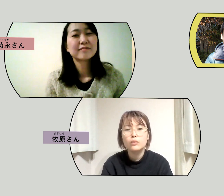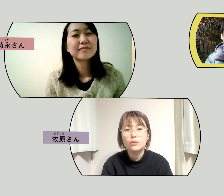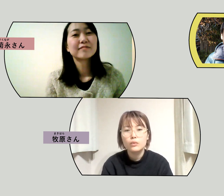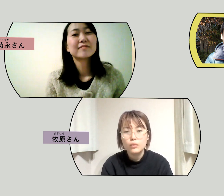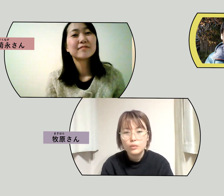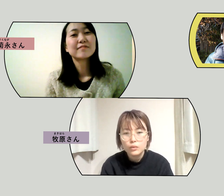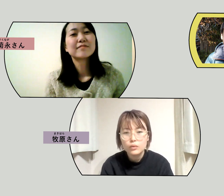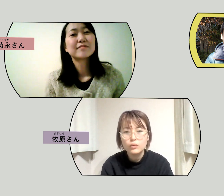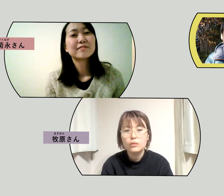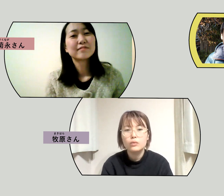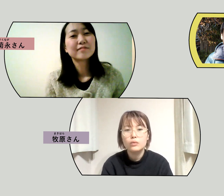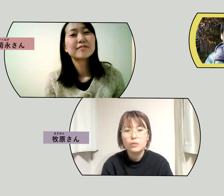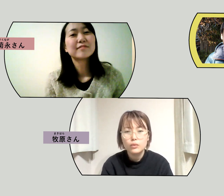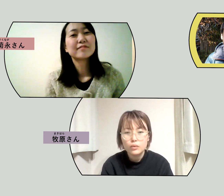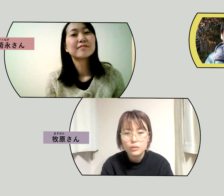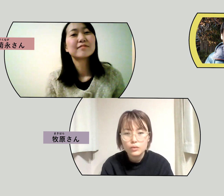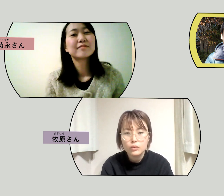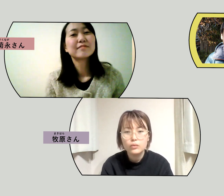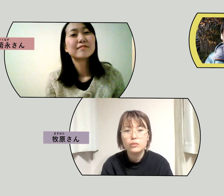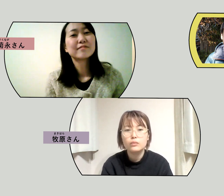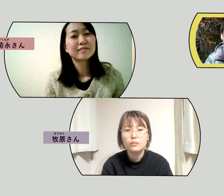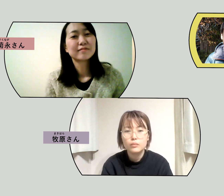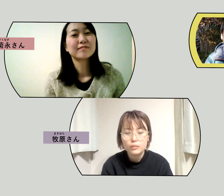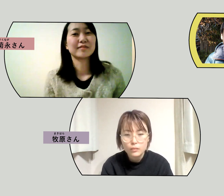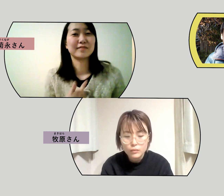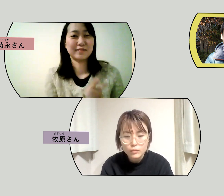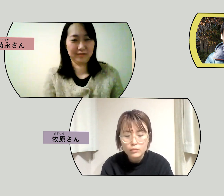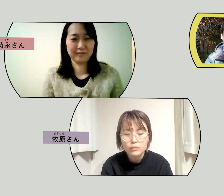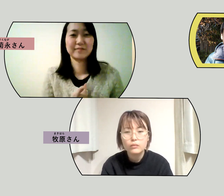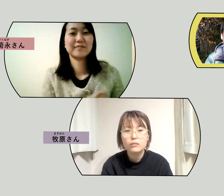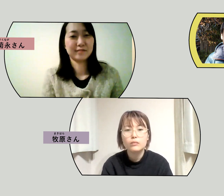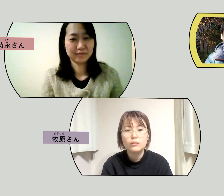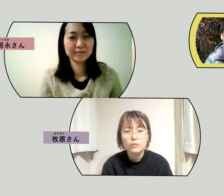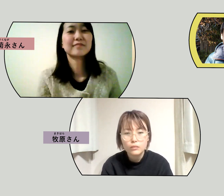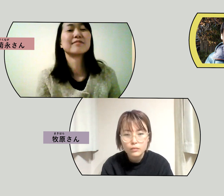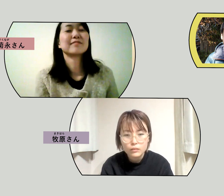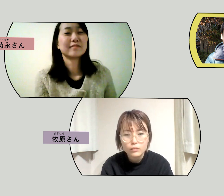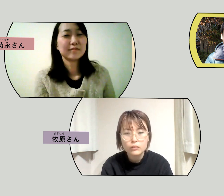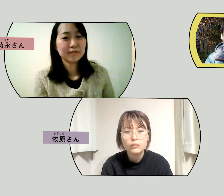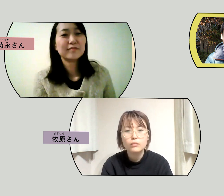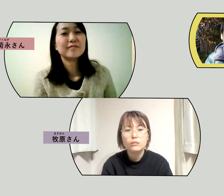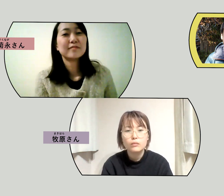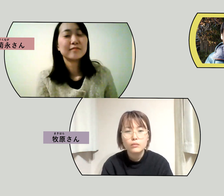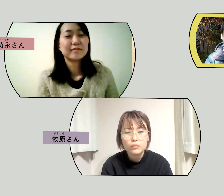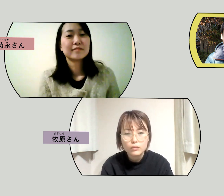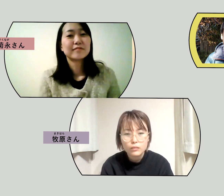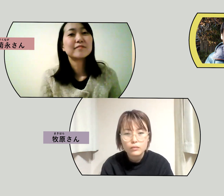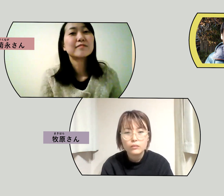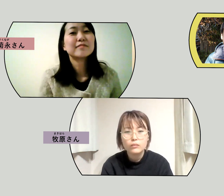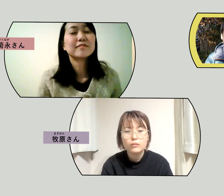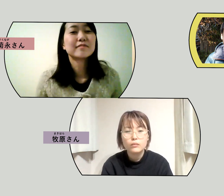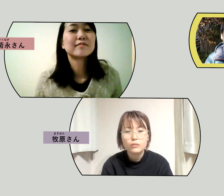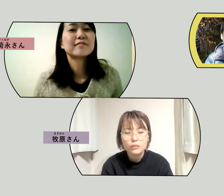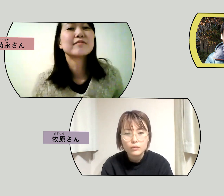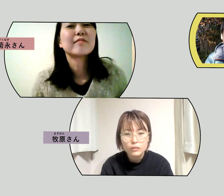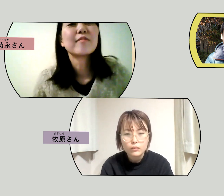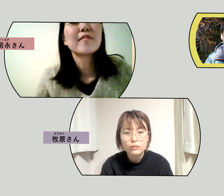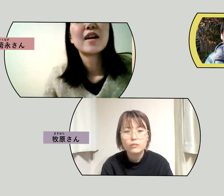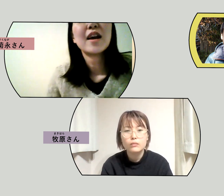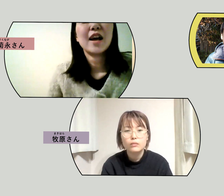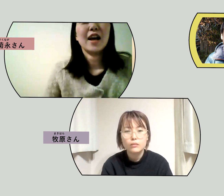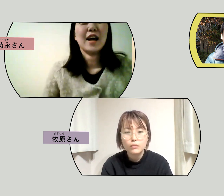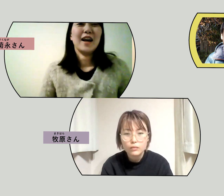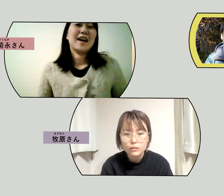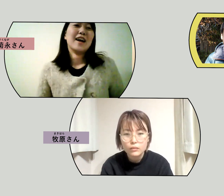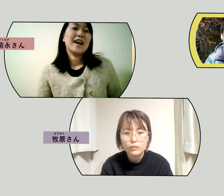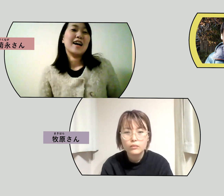やっぱり心理描写とあとは匂いとか音を含めた情景描写っていうのを書くようにし